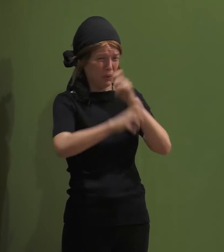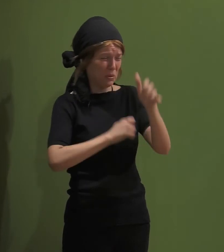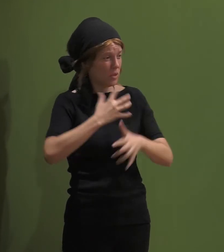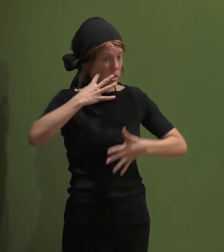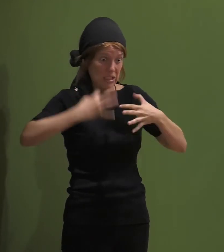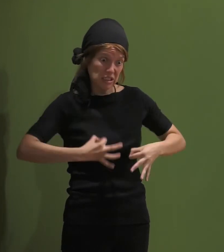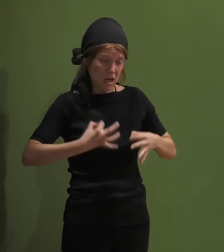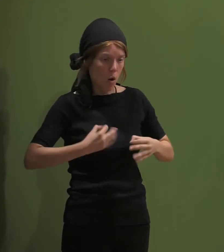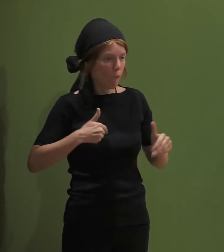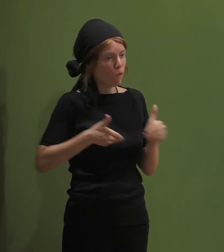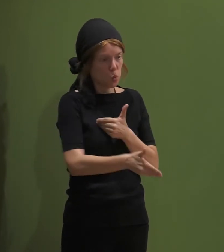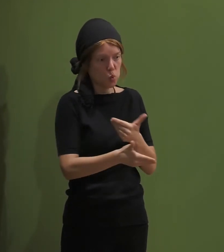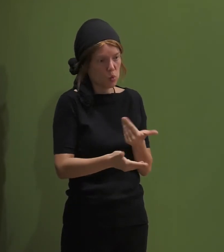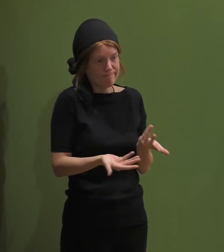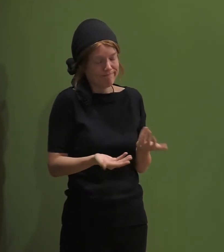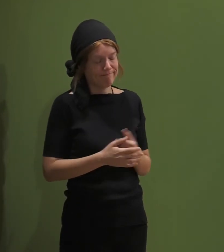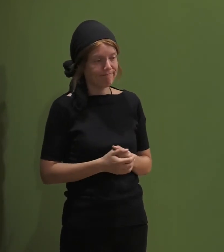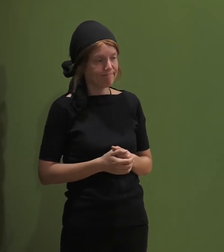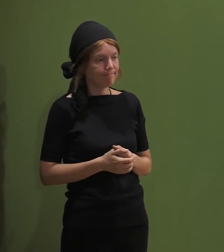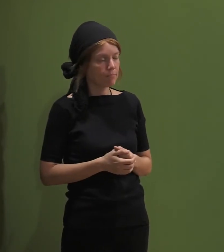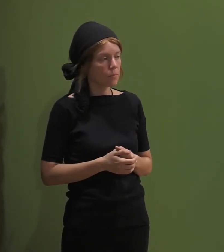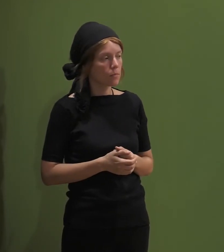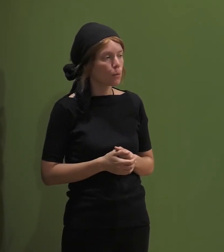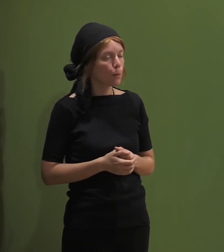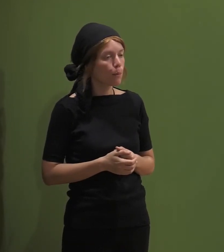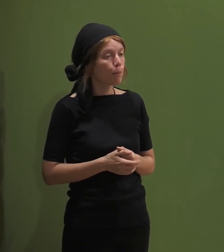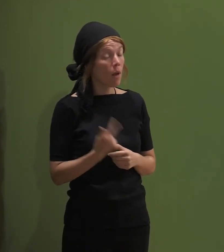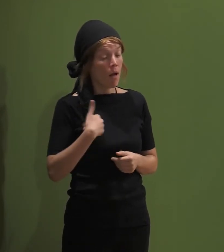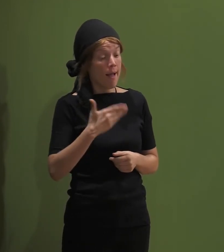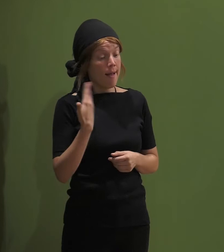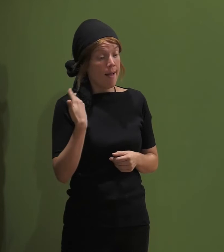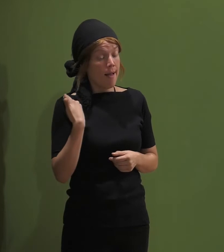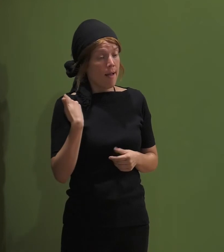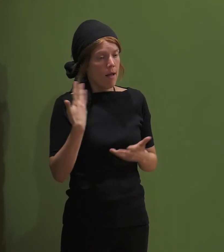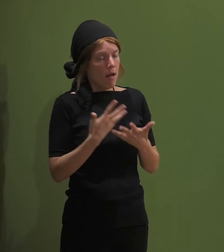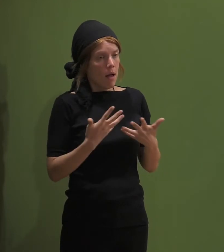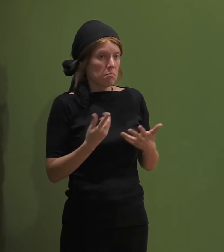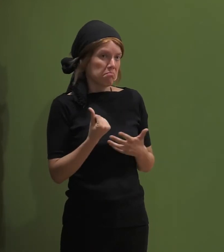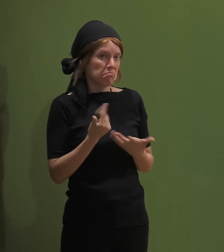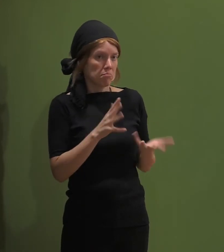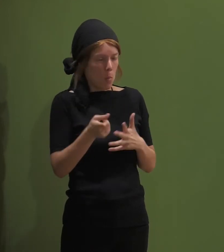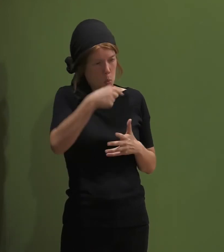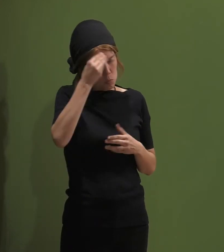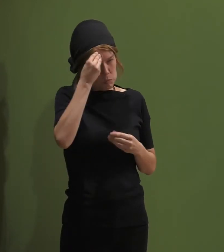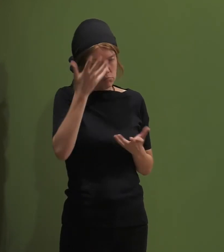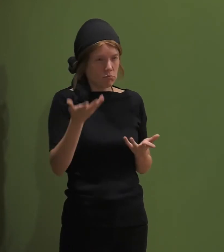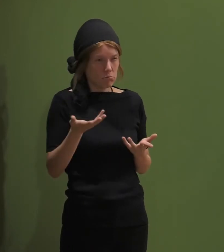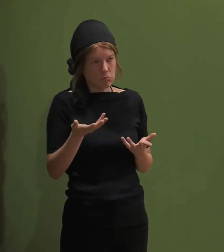riesgo el futuro del mismo, ¿no? Daba yo ayer una cifra para que nos hagamos bien una